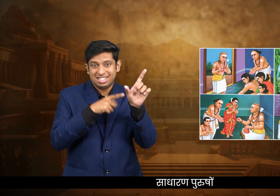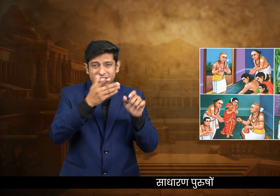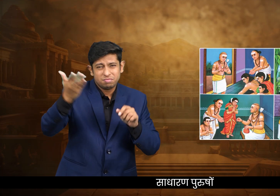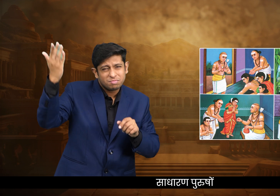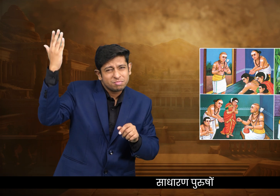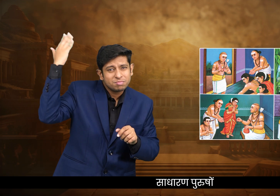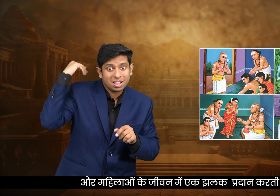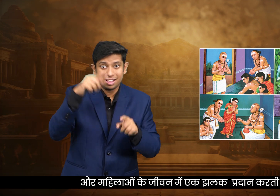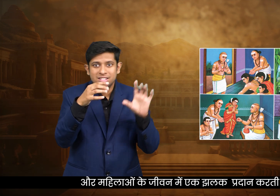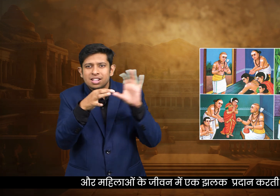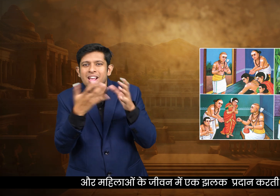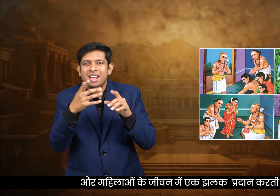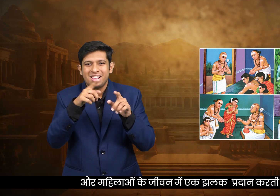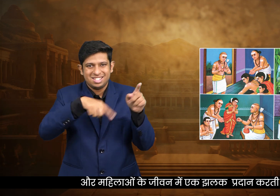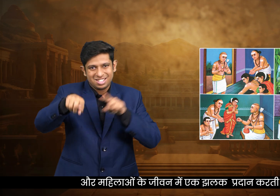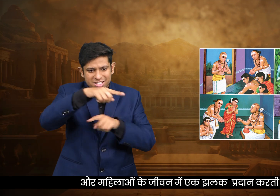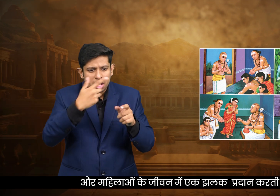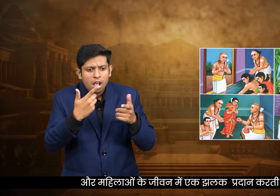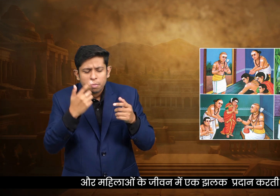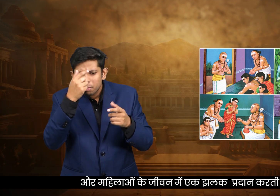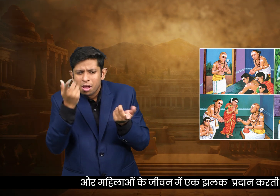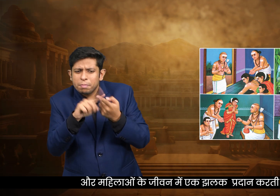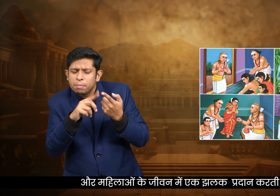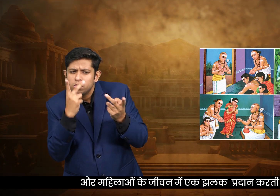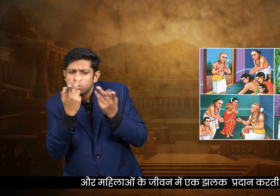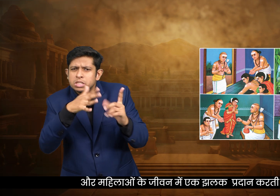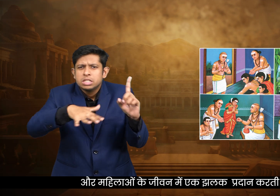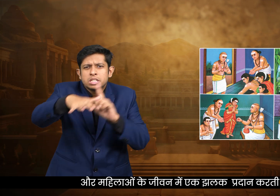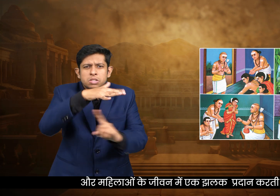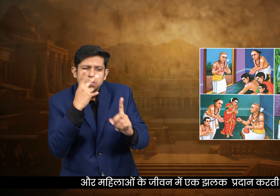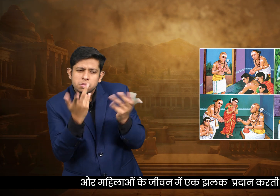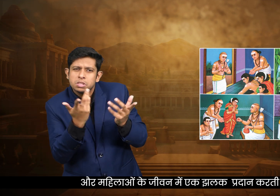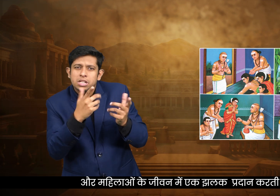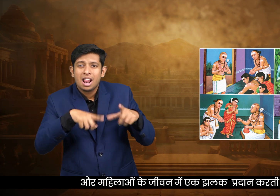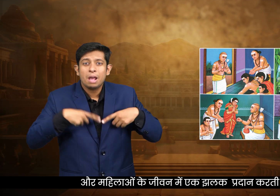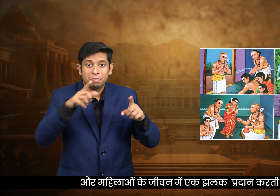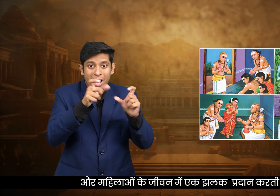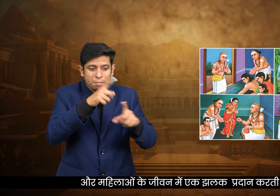साधारण पुरुषों और महिलाओं के जीवन में एक झलक प्रदान करती हैं।